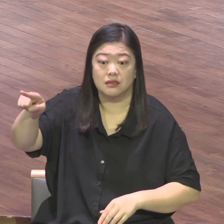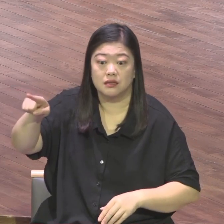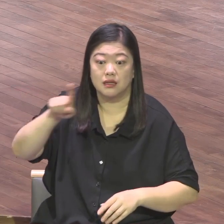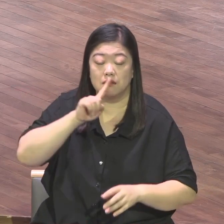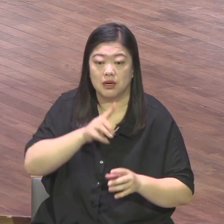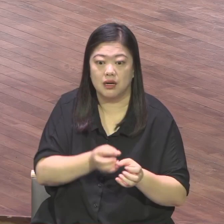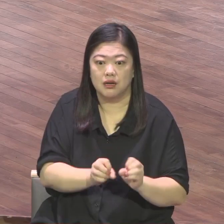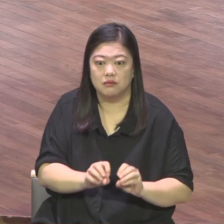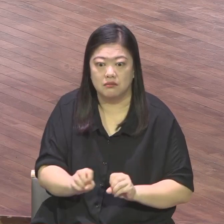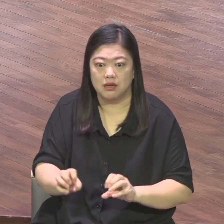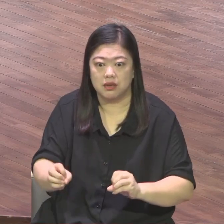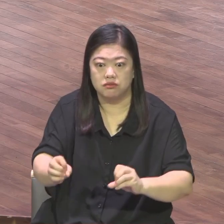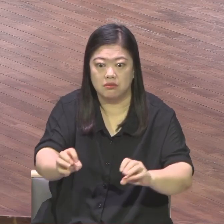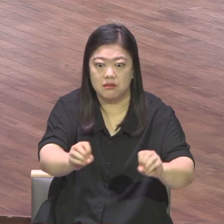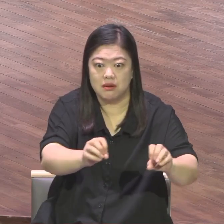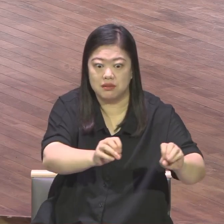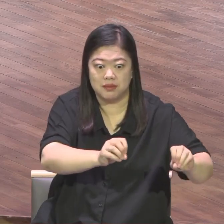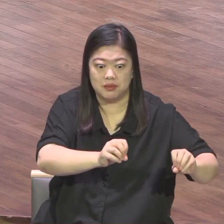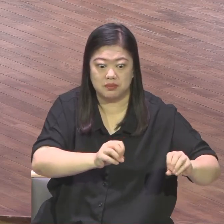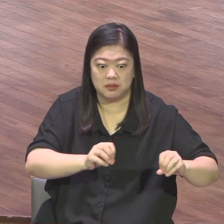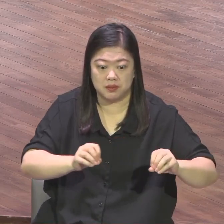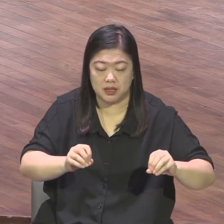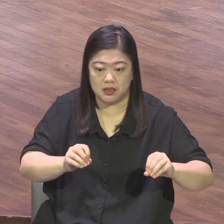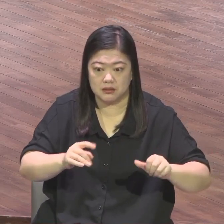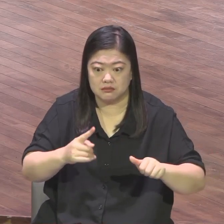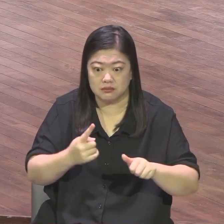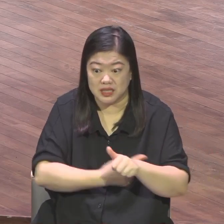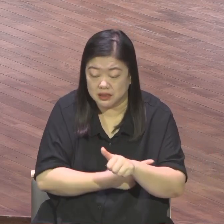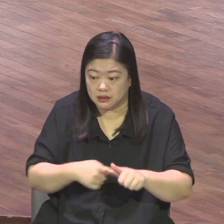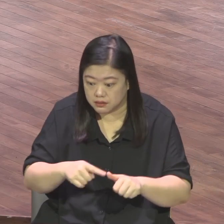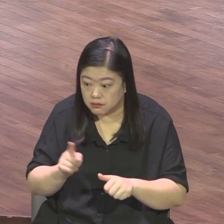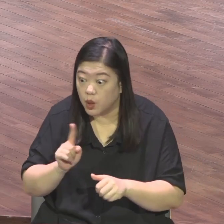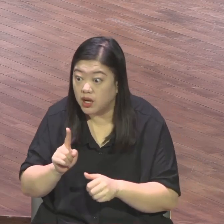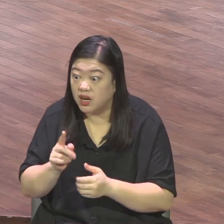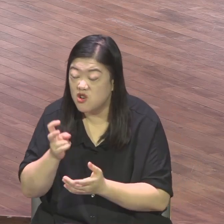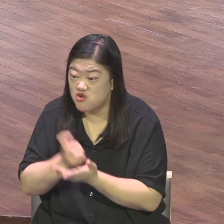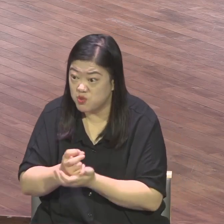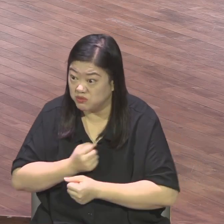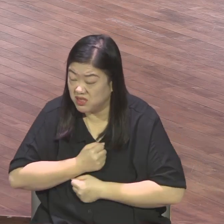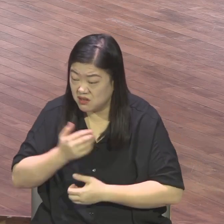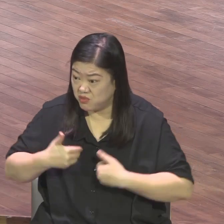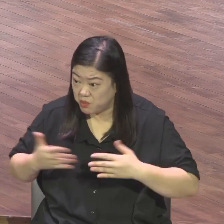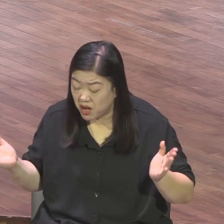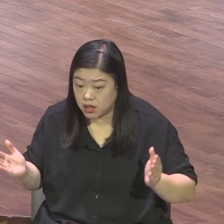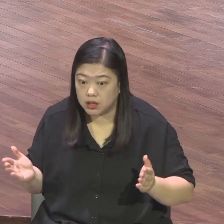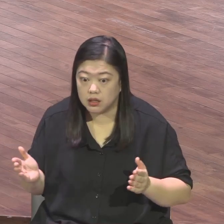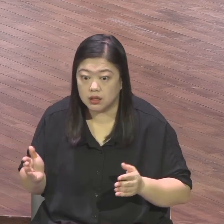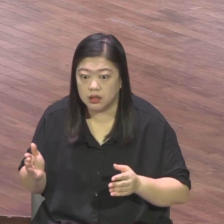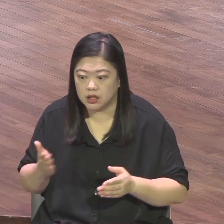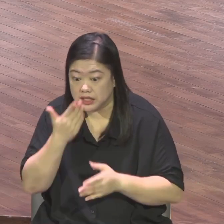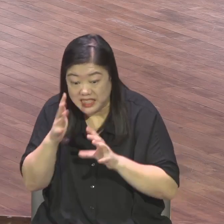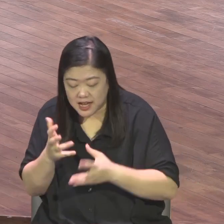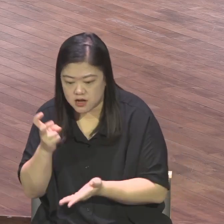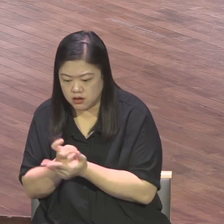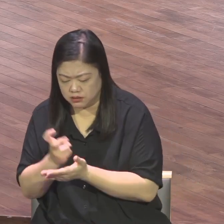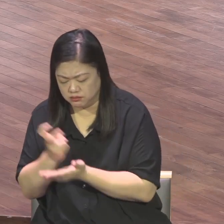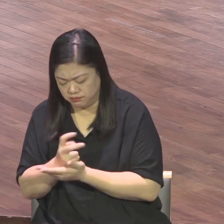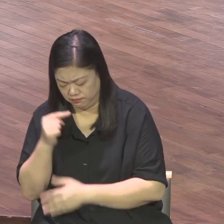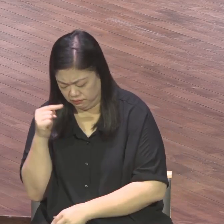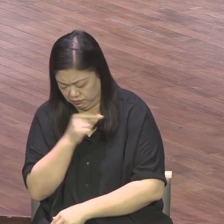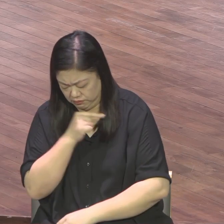이방인이었던 이 에베소 출신 이 드로피모를 데리고 와가지고 성전에 들어가서 성전을